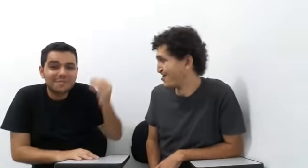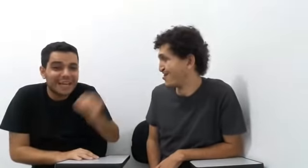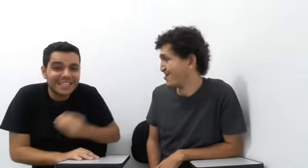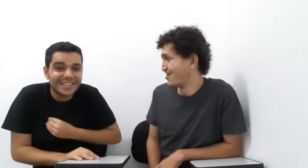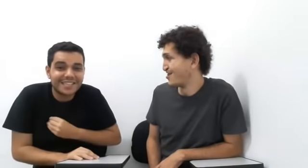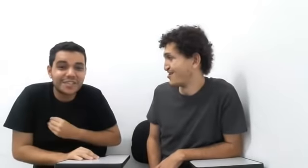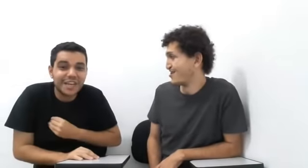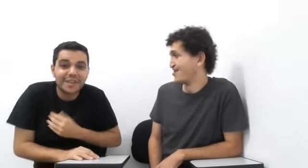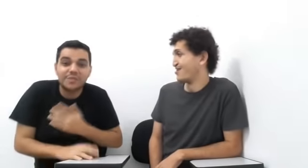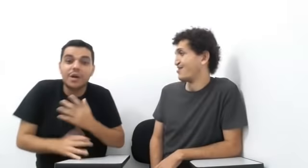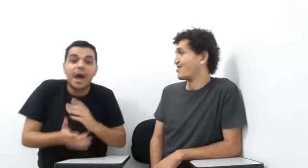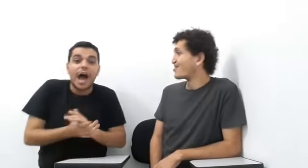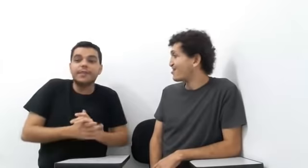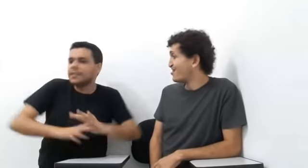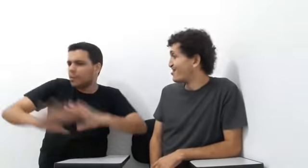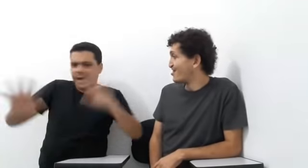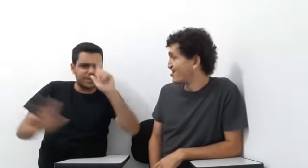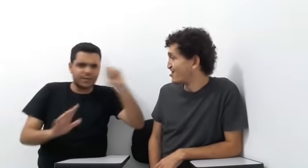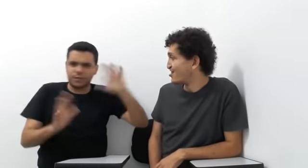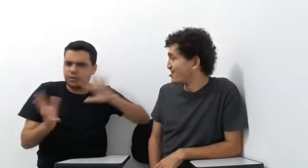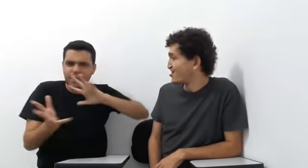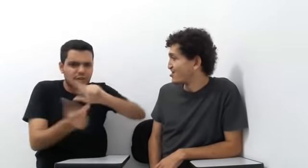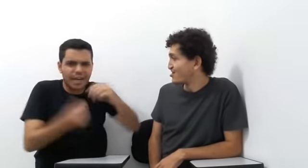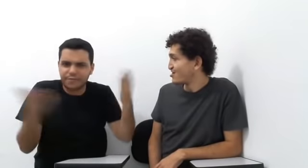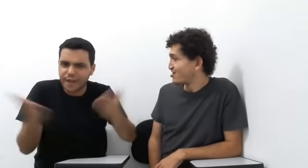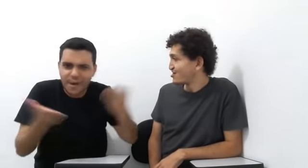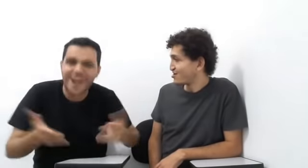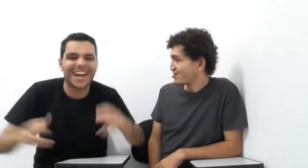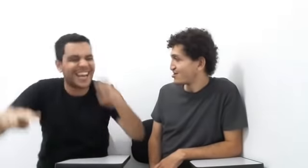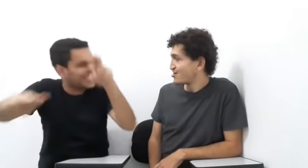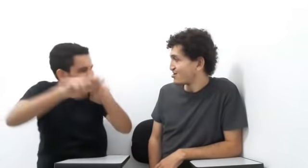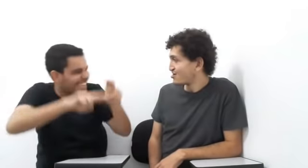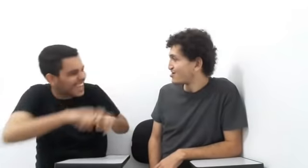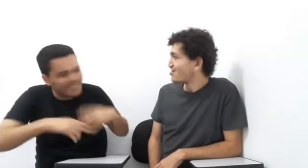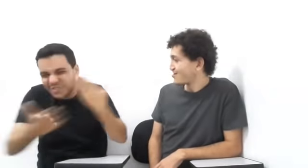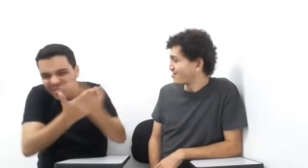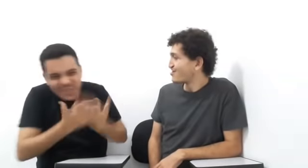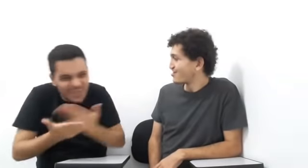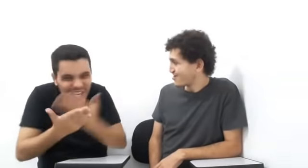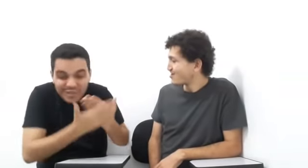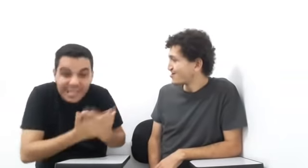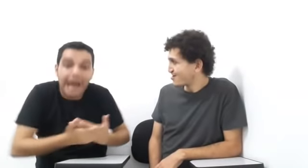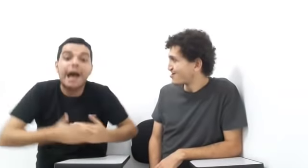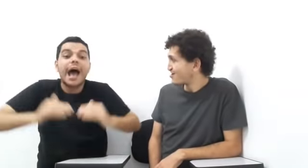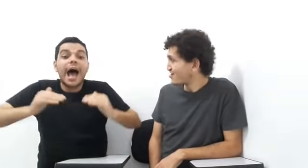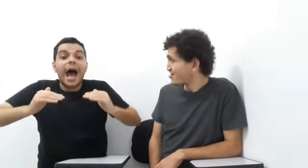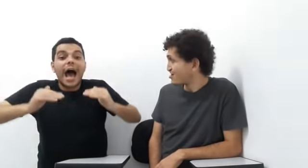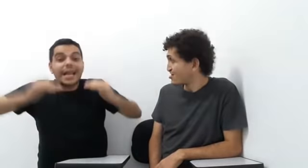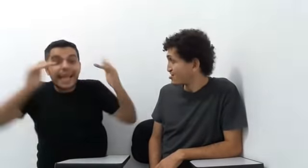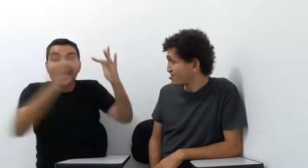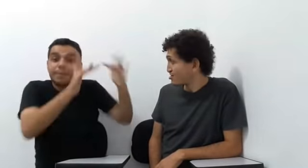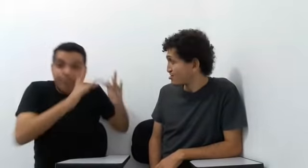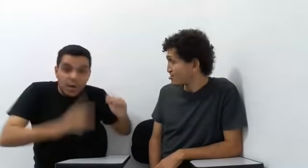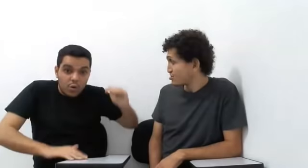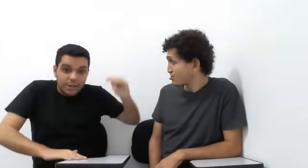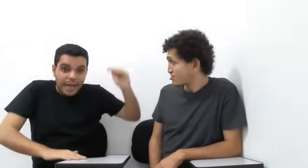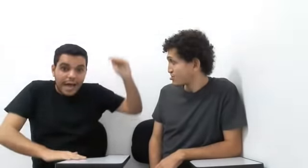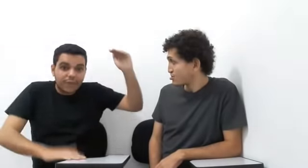desprezar desse jeito? Aí eu falei assim, não, imagina, vou estudar geografia agora. Aí a gente sentava junto, estudar, até que pelo contato